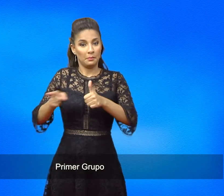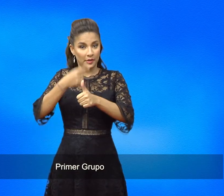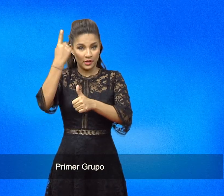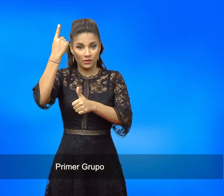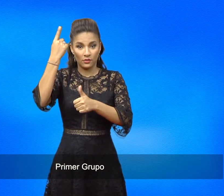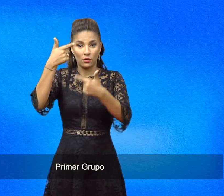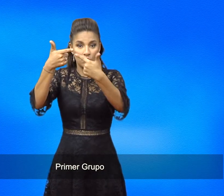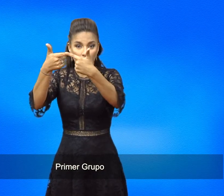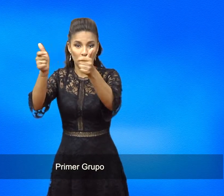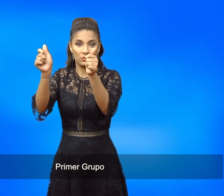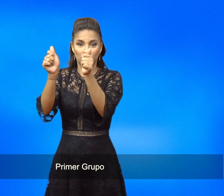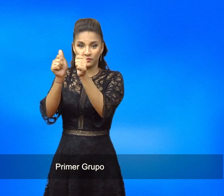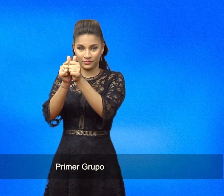primer grupo